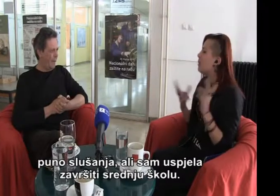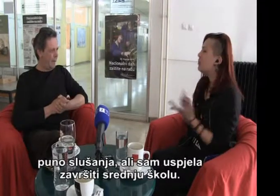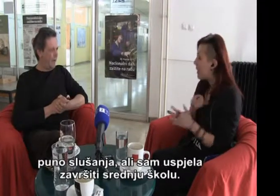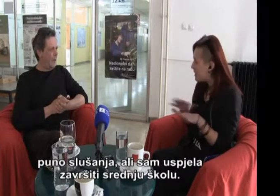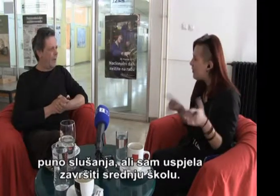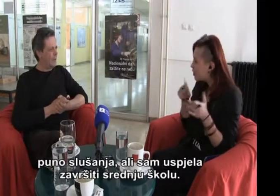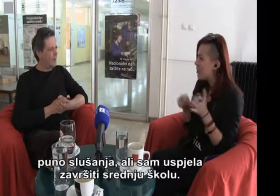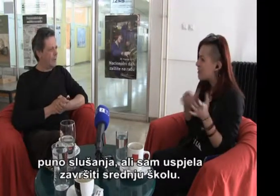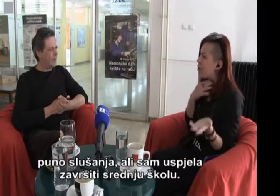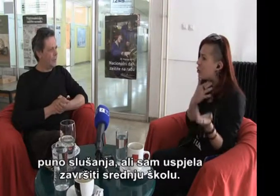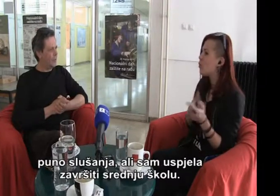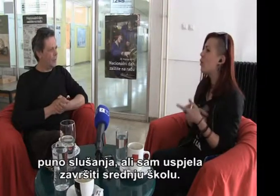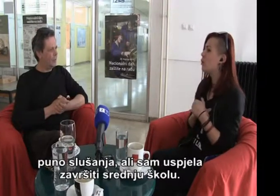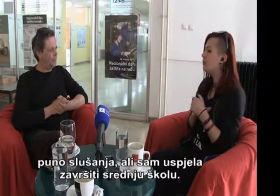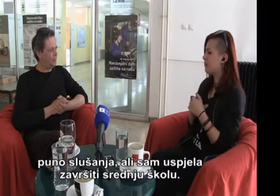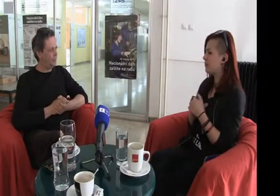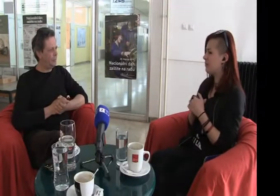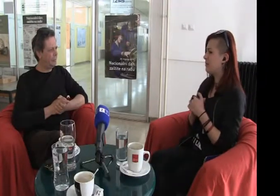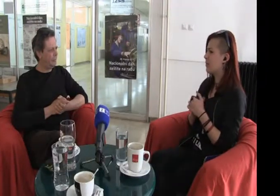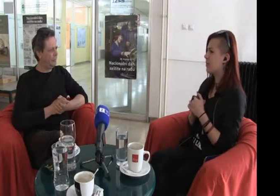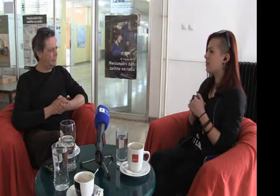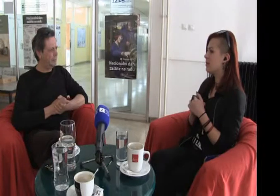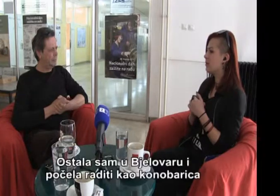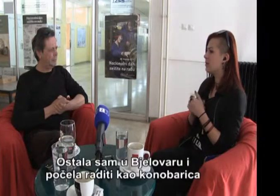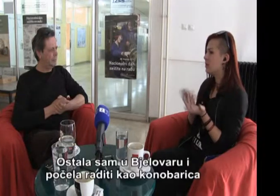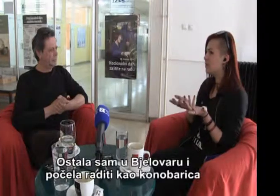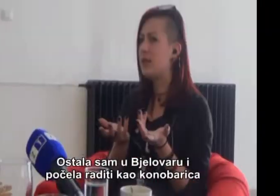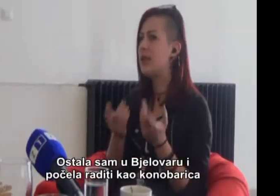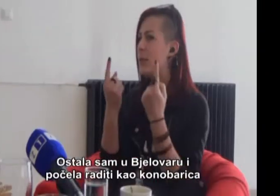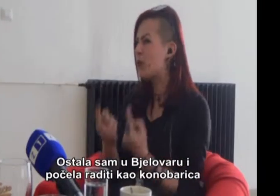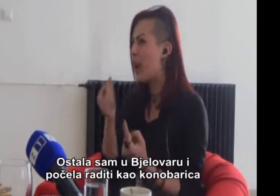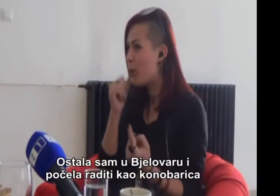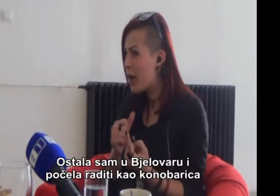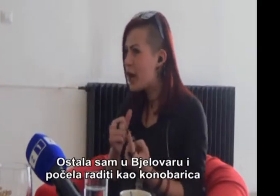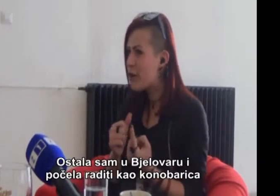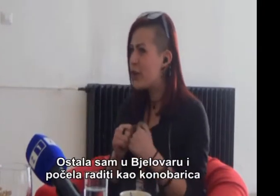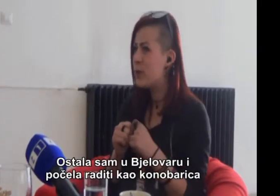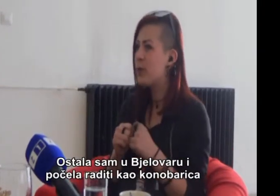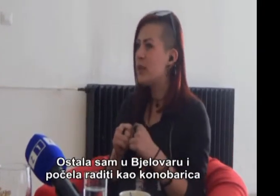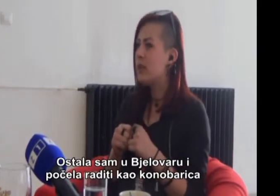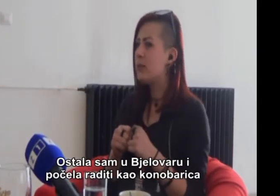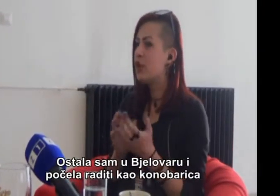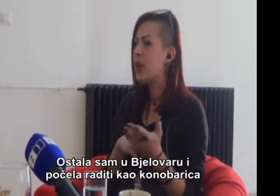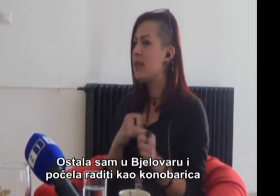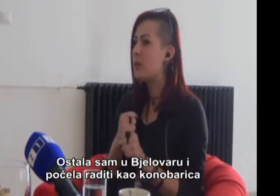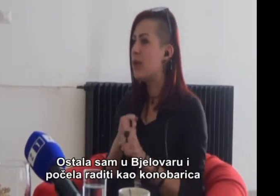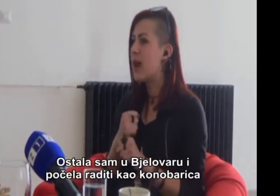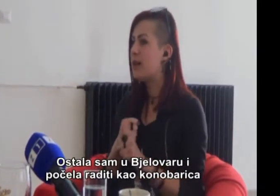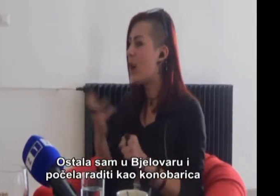sam uspjela da više tamo djenu školu. I još sam ostala pjeva, potrela sam onda radi kao